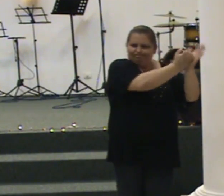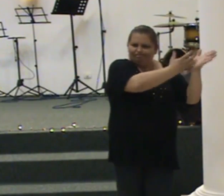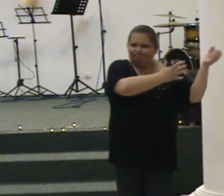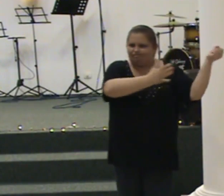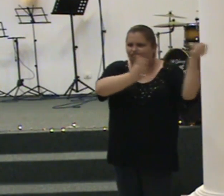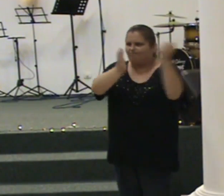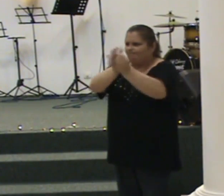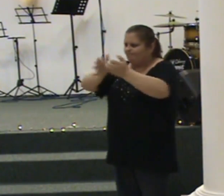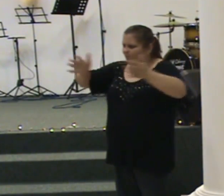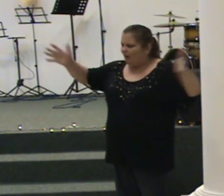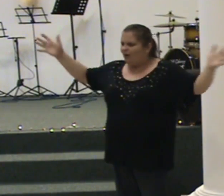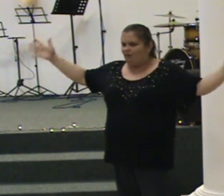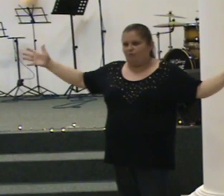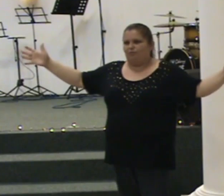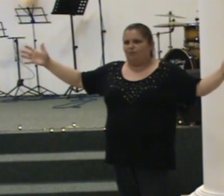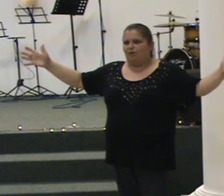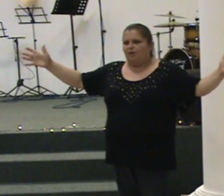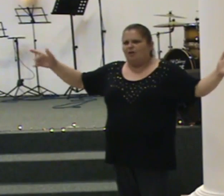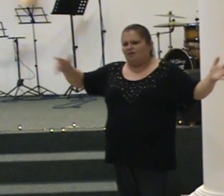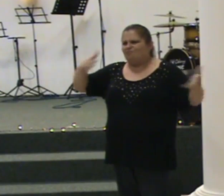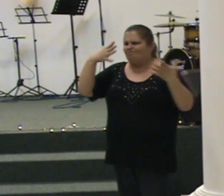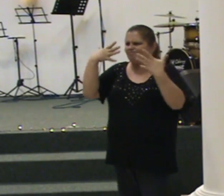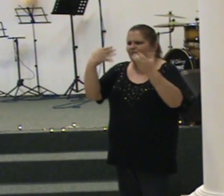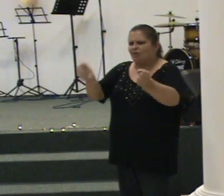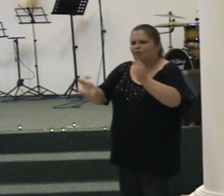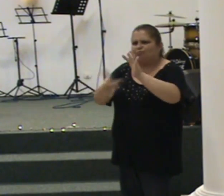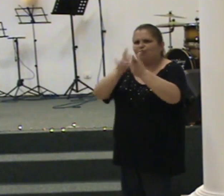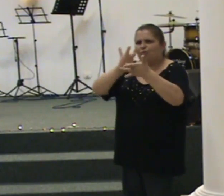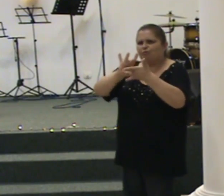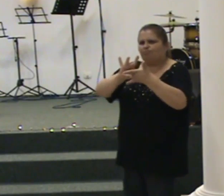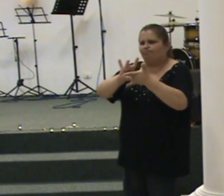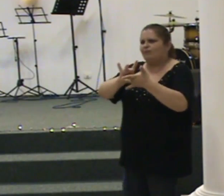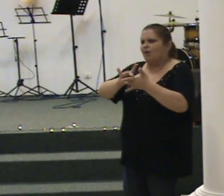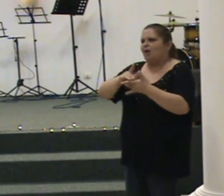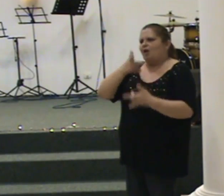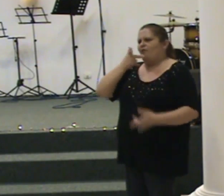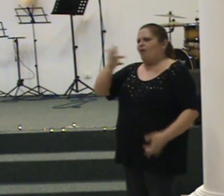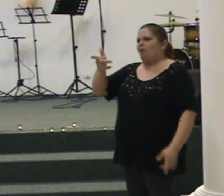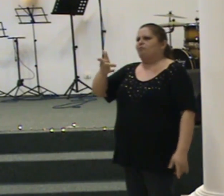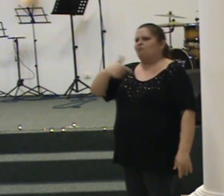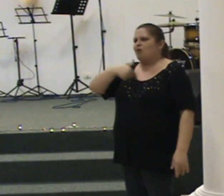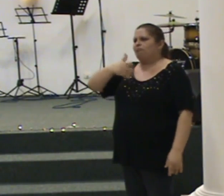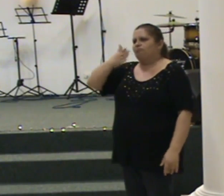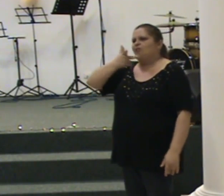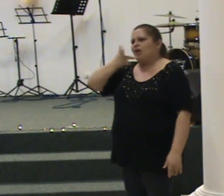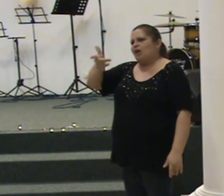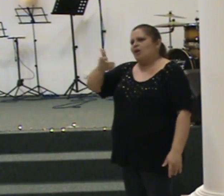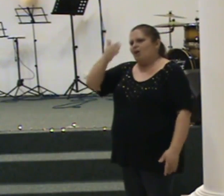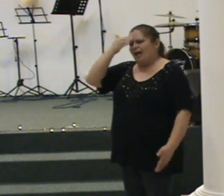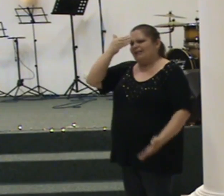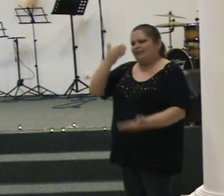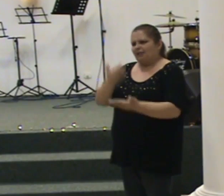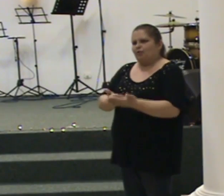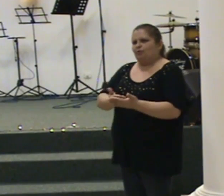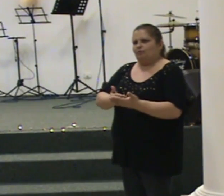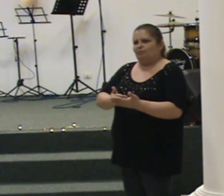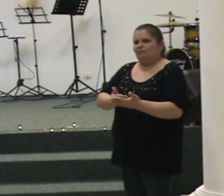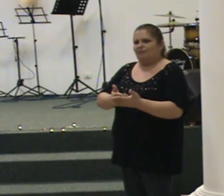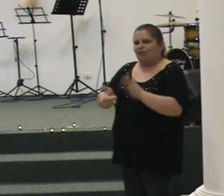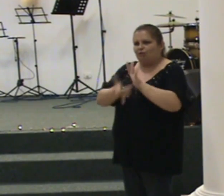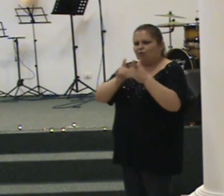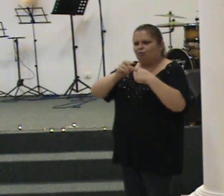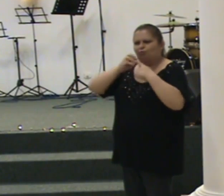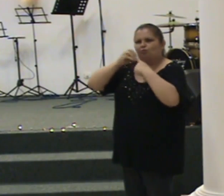purificar os nossos pecados, que você declarou Jesus como Senhor da sua vida, você falou da boca para fora e creu no seu coração, eu